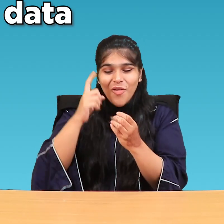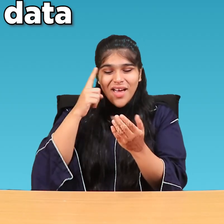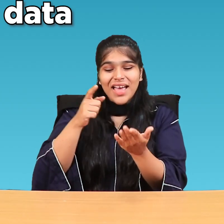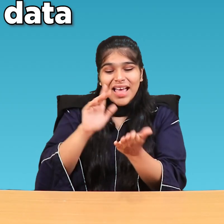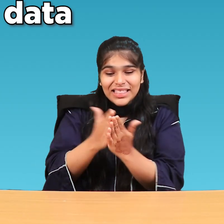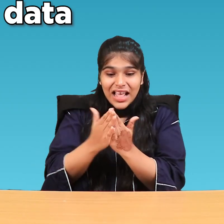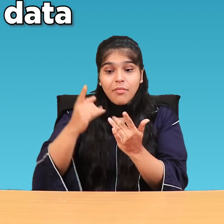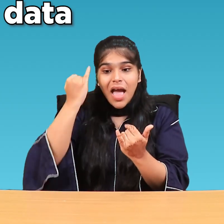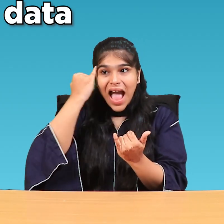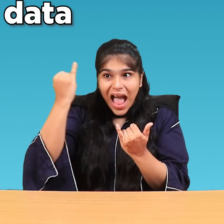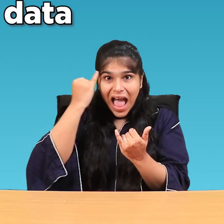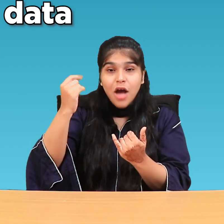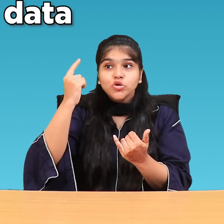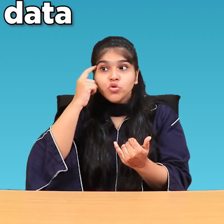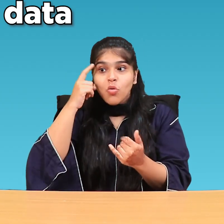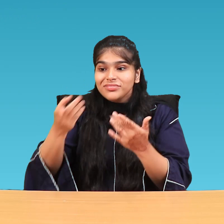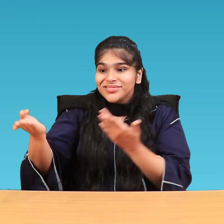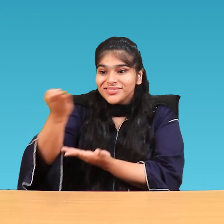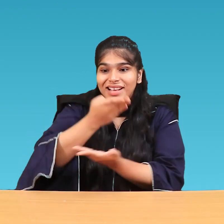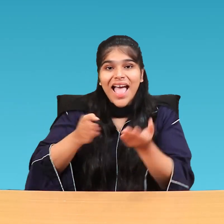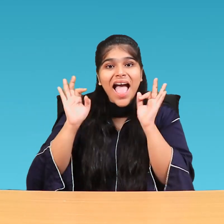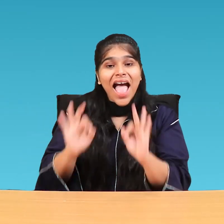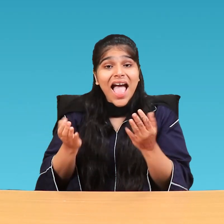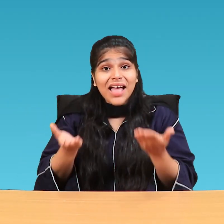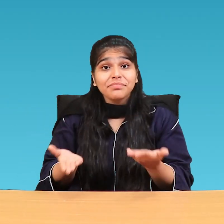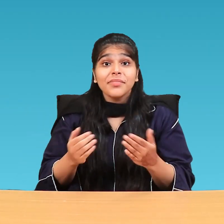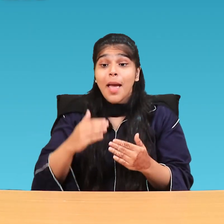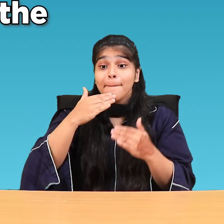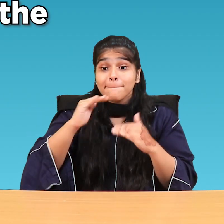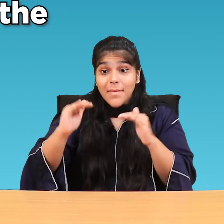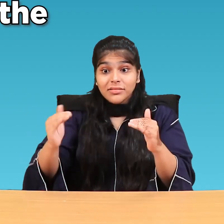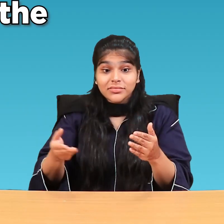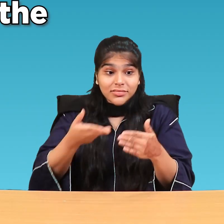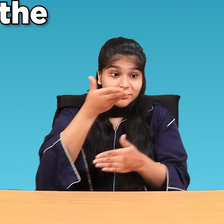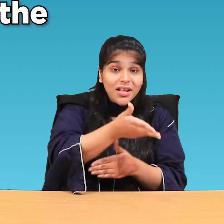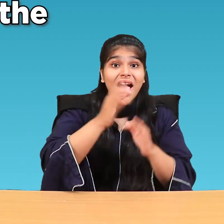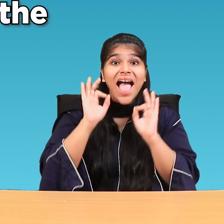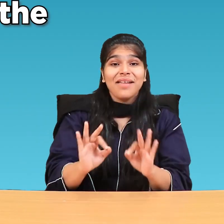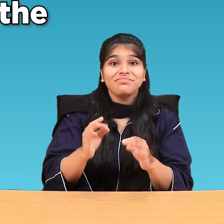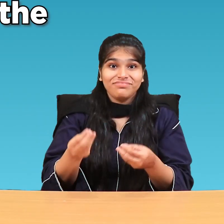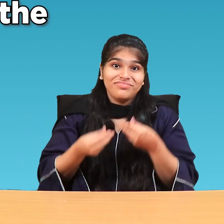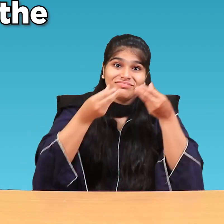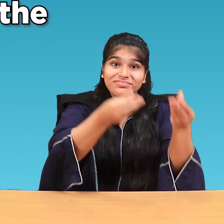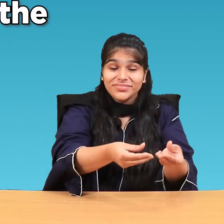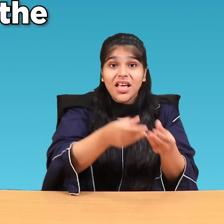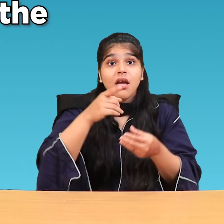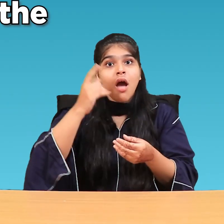इनके ख़यालात इनके सोचों से आएंगी और हमारे बच्चों पे रहेंगी। तो हम नहीं चाहते कि हमें ना पता हो कि